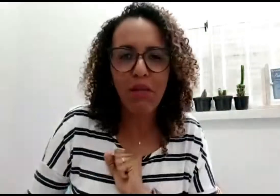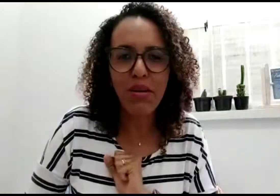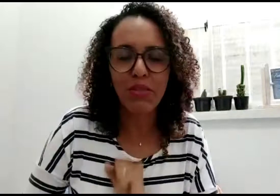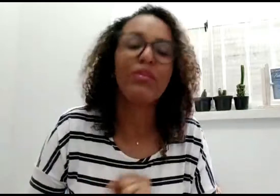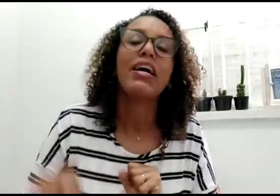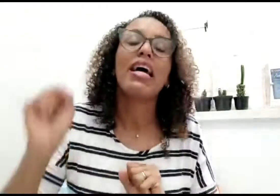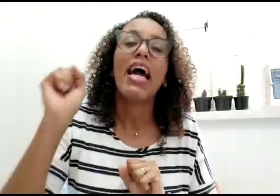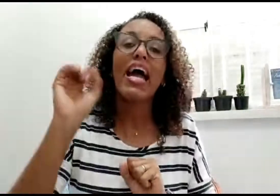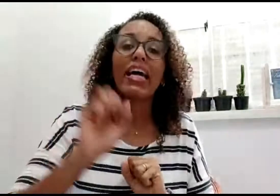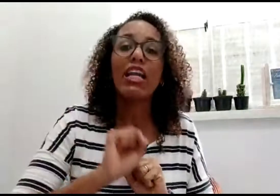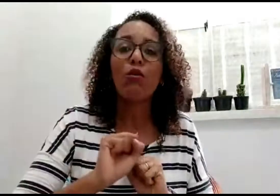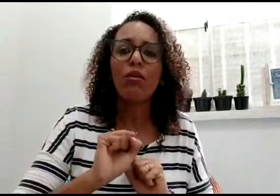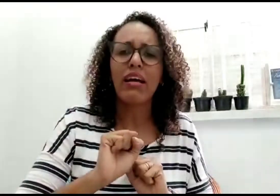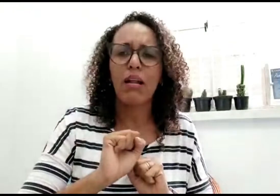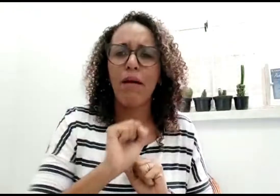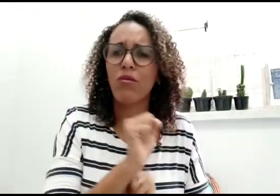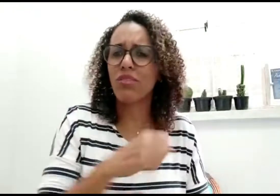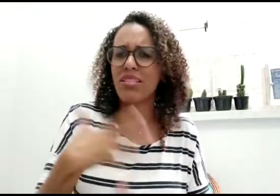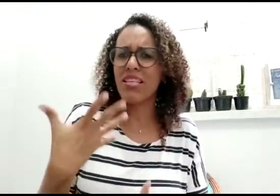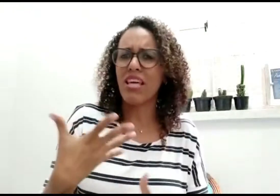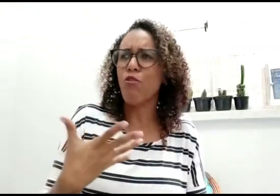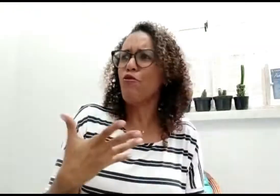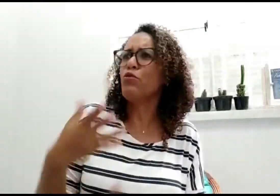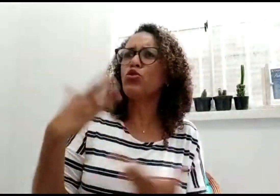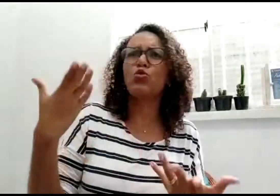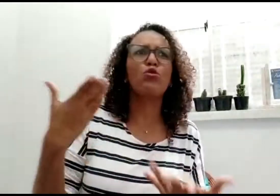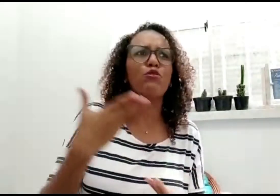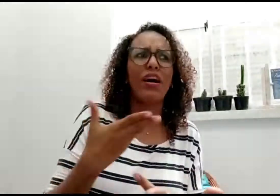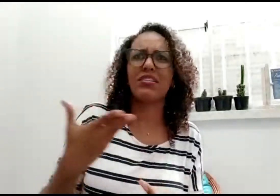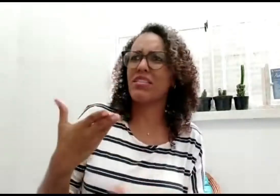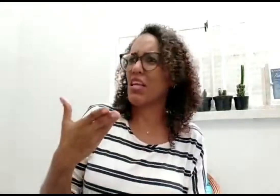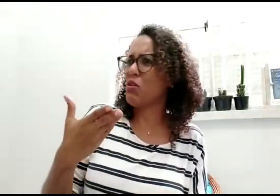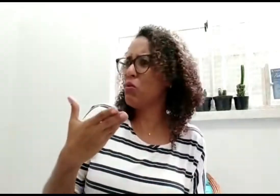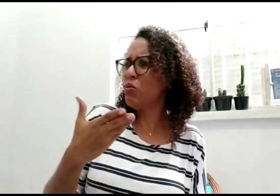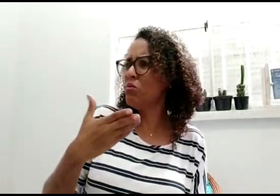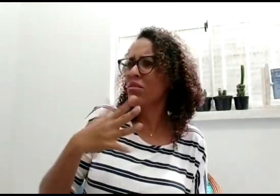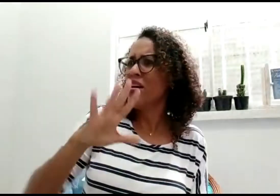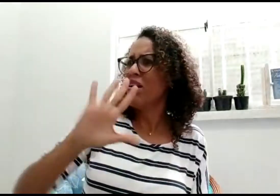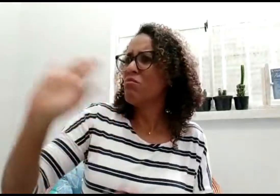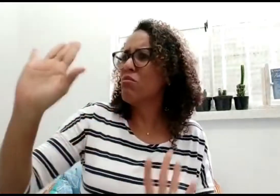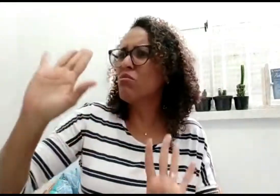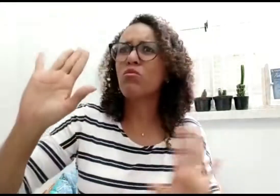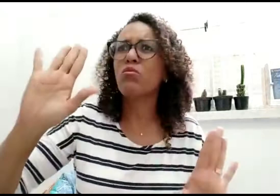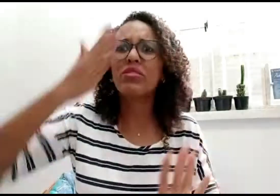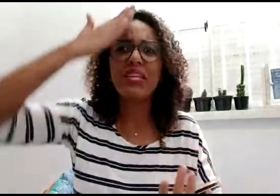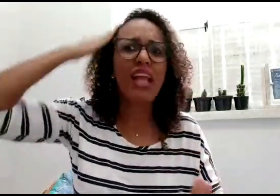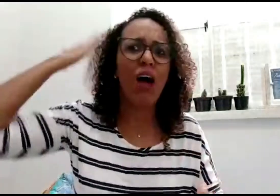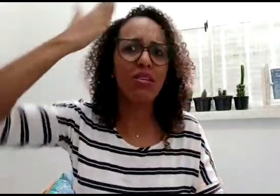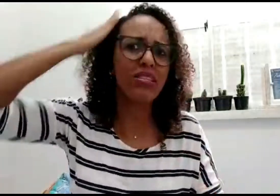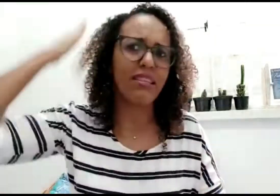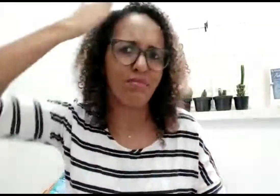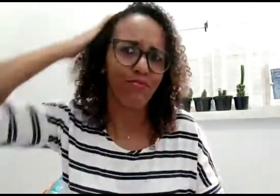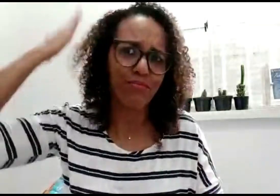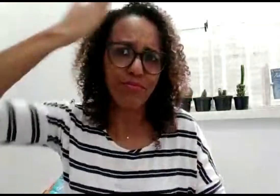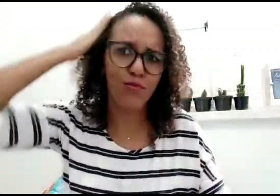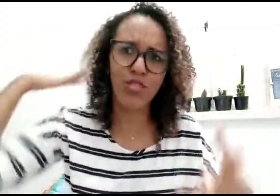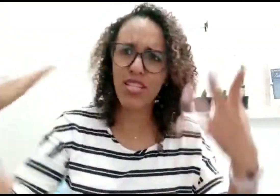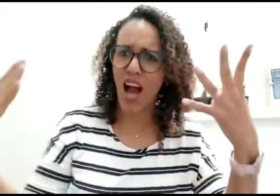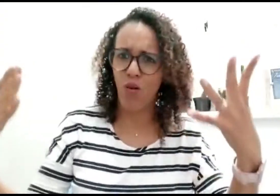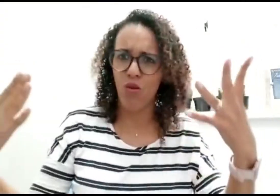terminando, é aquela pergunta assim: eu vi o surdo fazendo um sinal assim, um sinal.